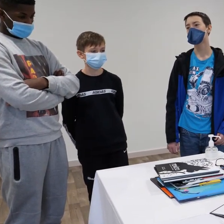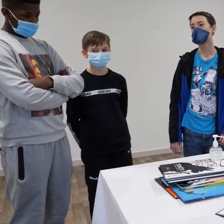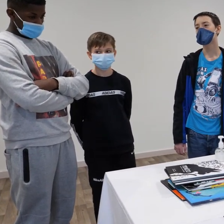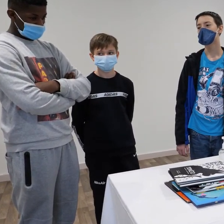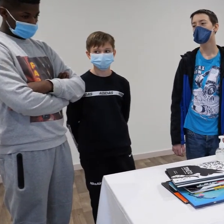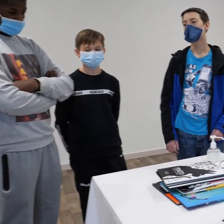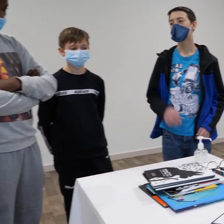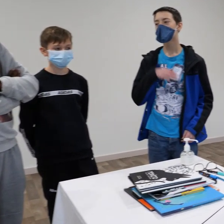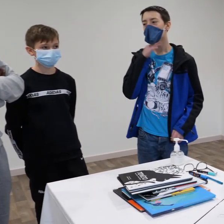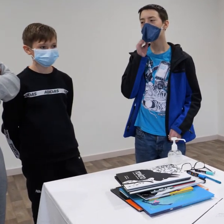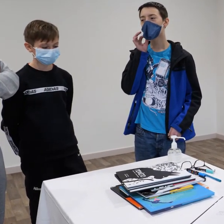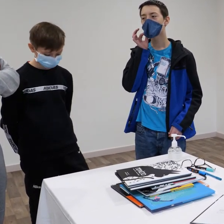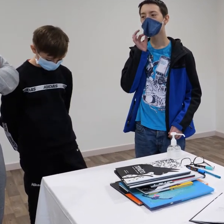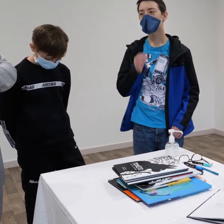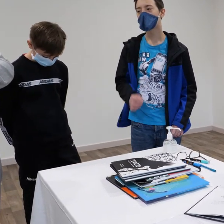aussi ?